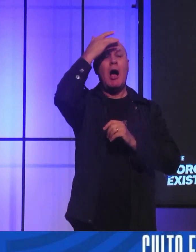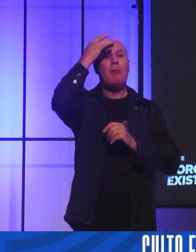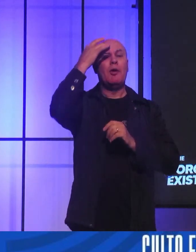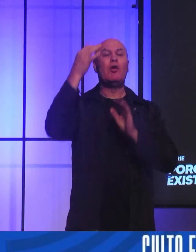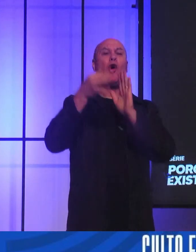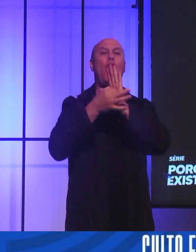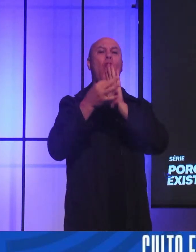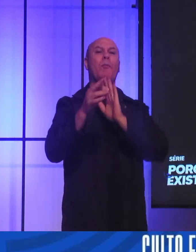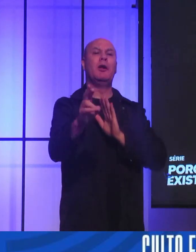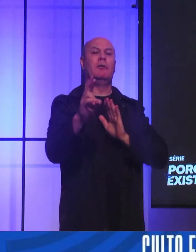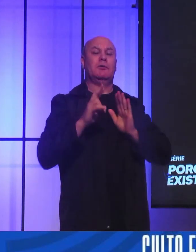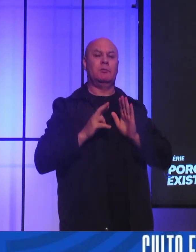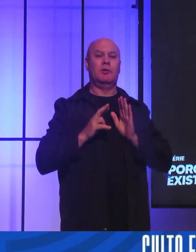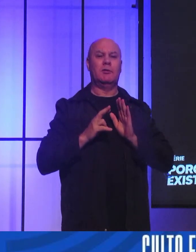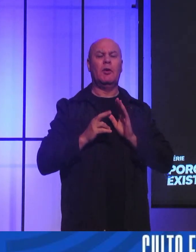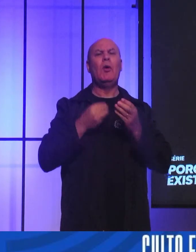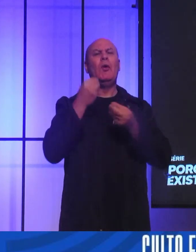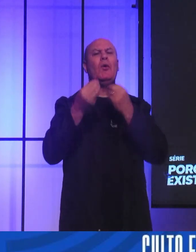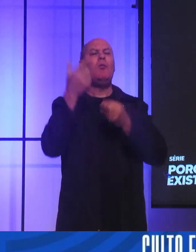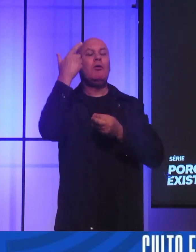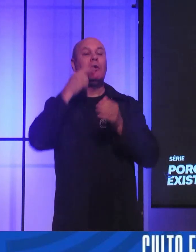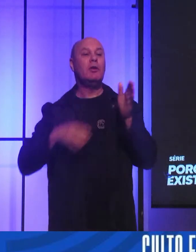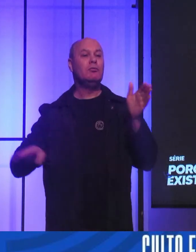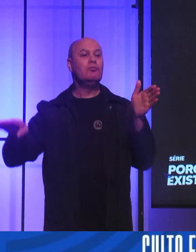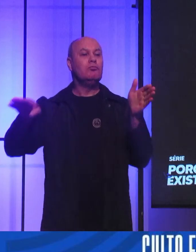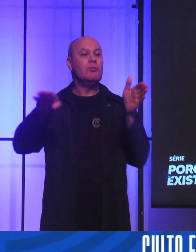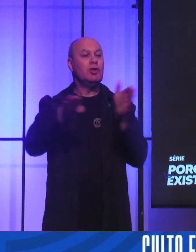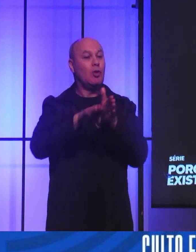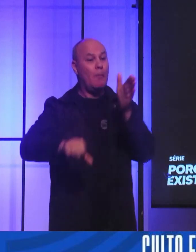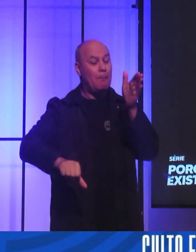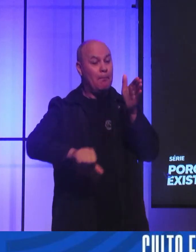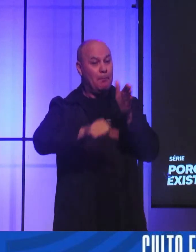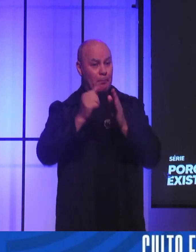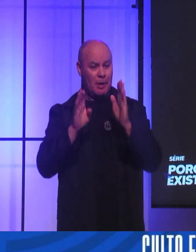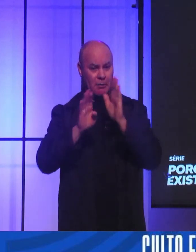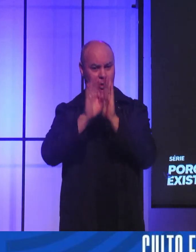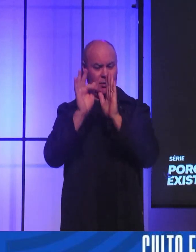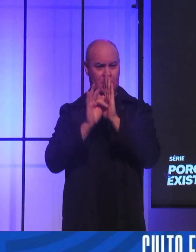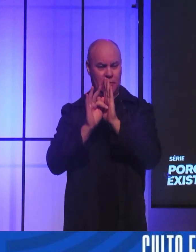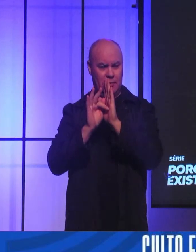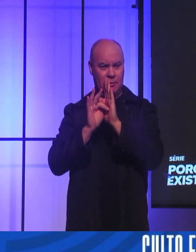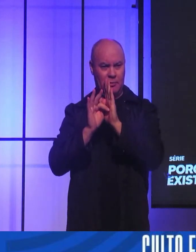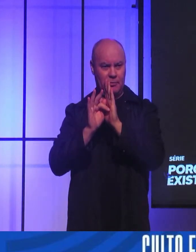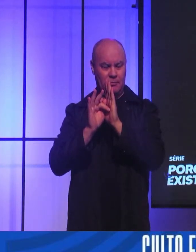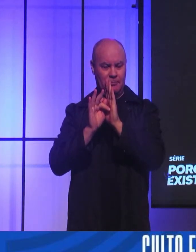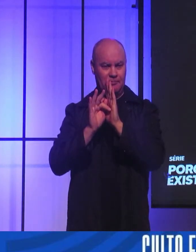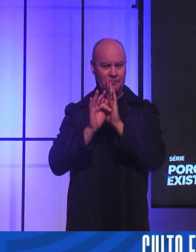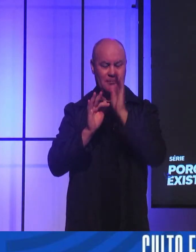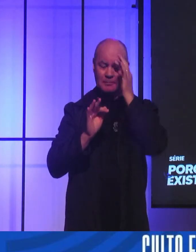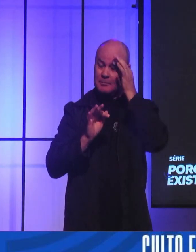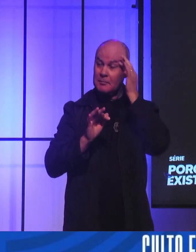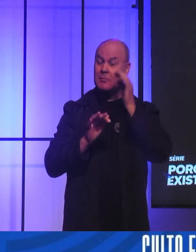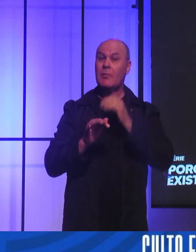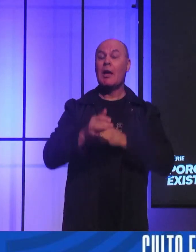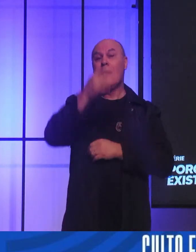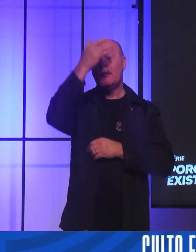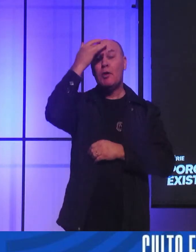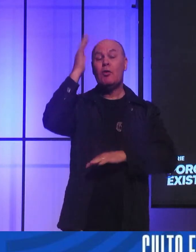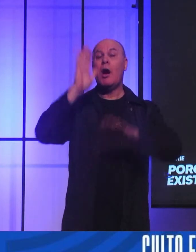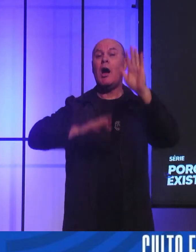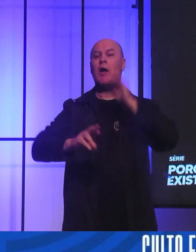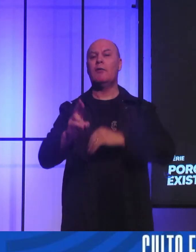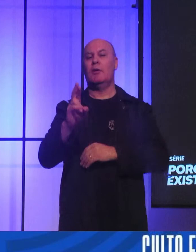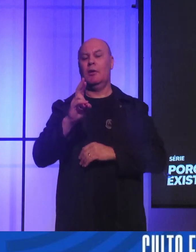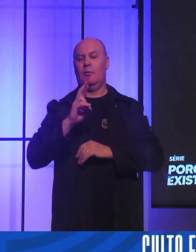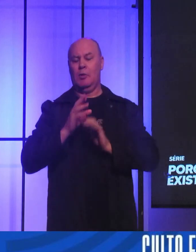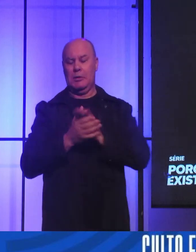Filadélfia, qual é a ação que Deus está fazendo na sua vida. E uma das coisas que chama muita atenção da gente é quando as